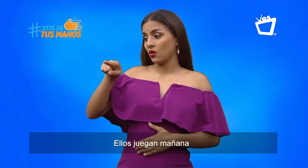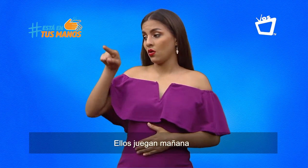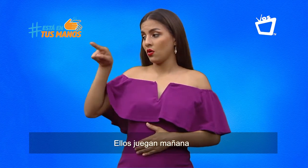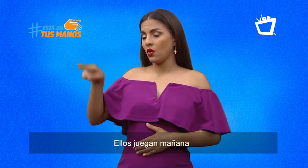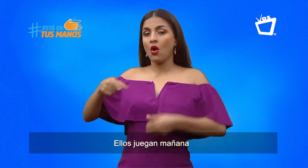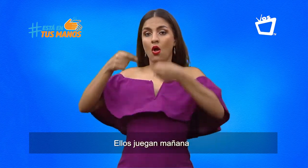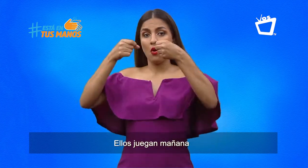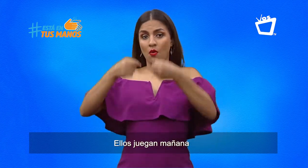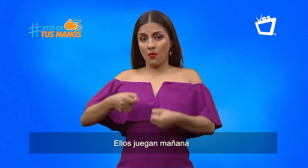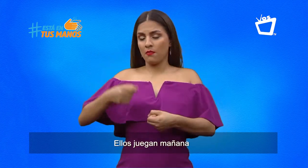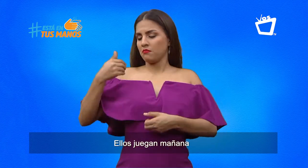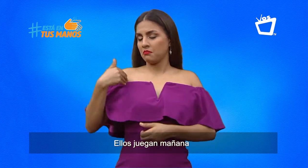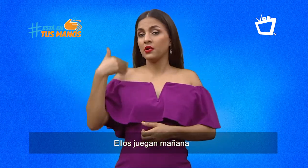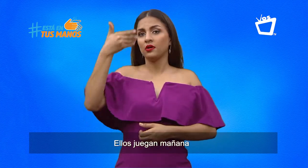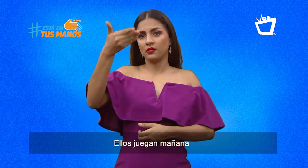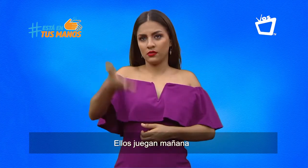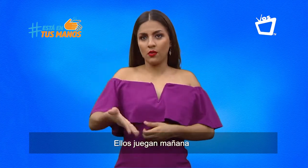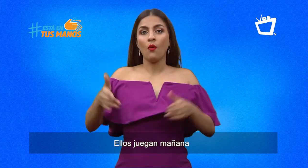ellos juegan mañana